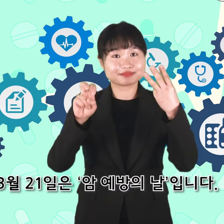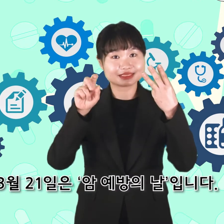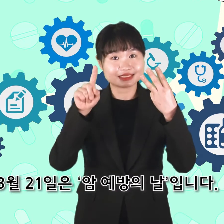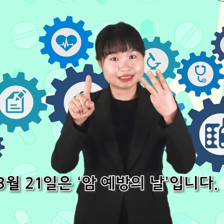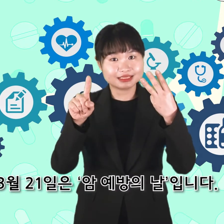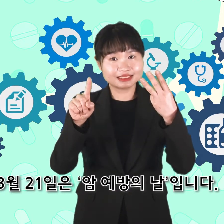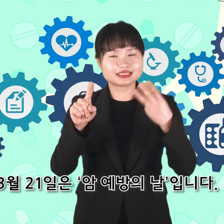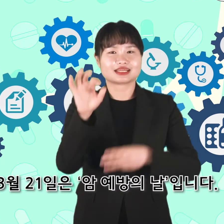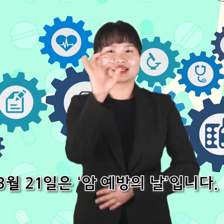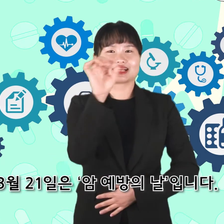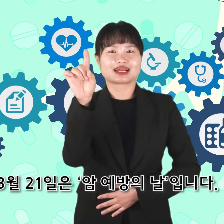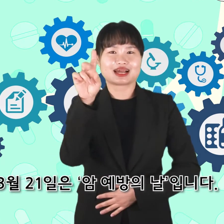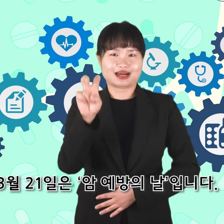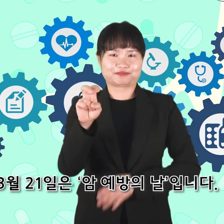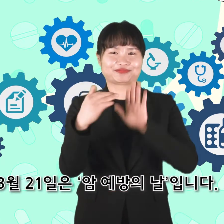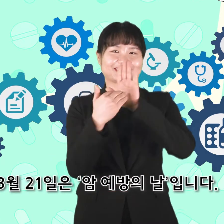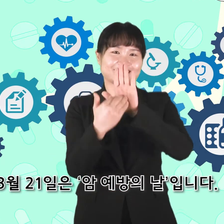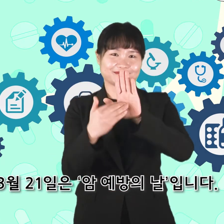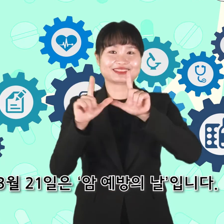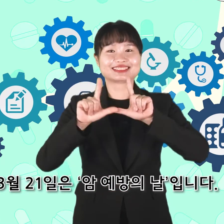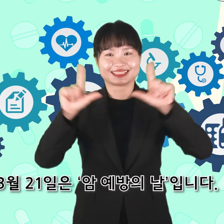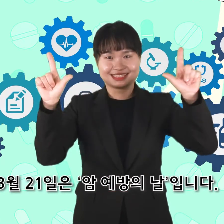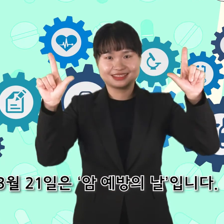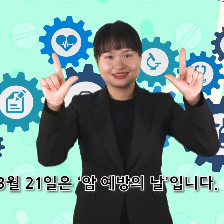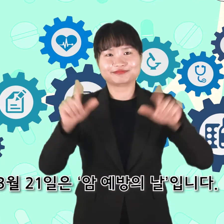3월 21일은 암 예방의 날입니다.